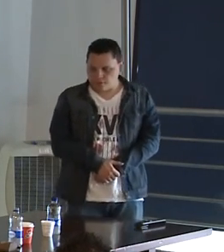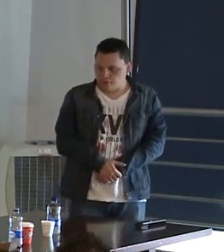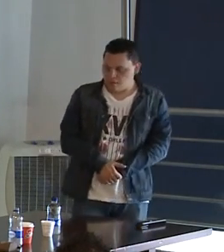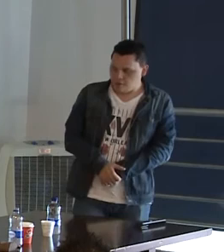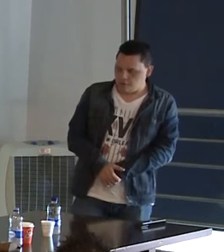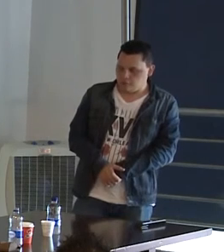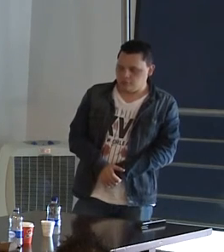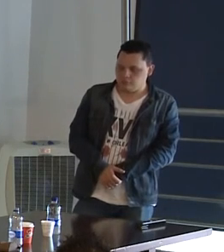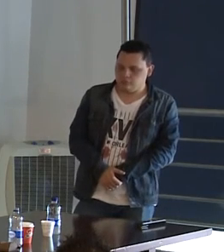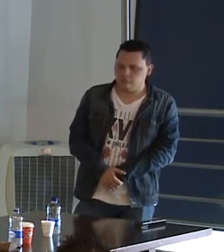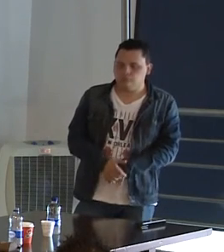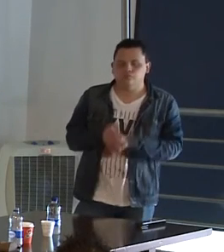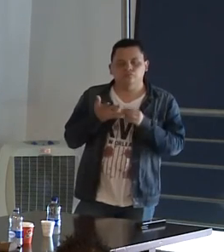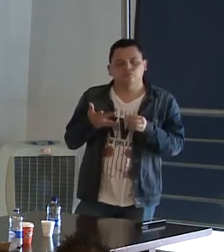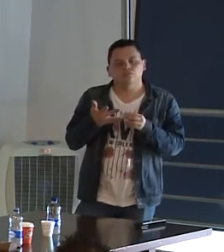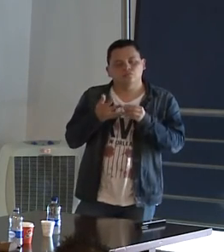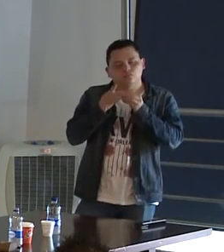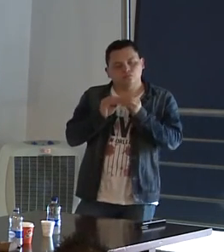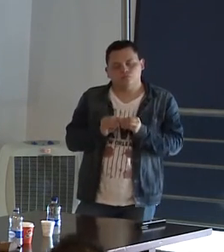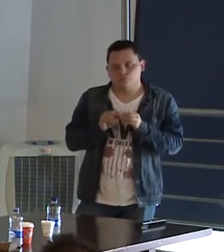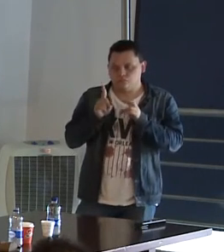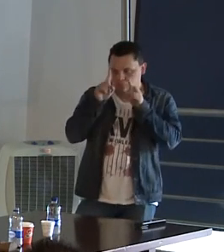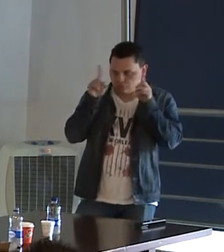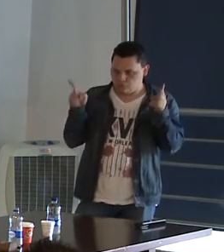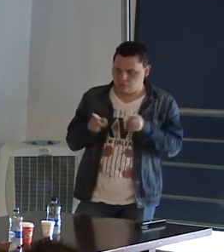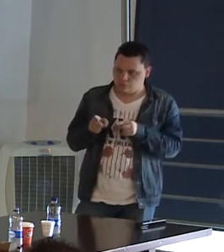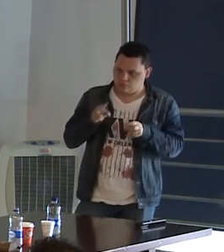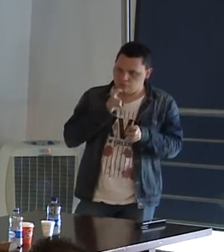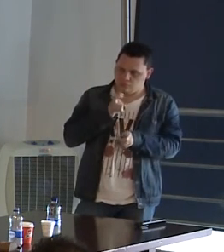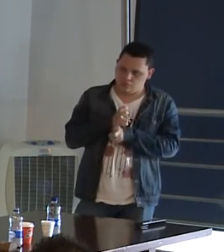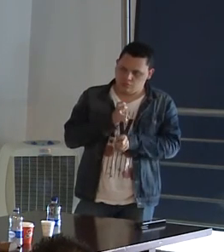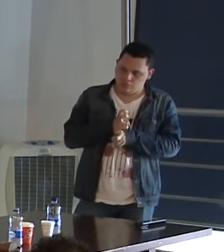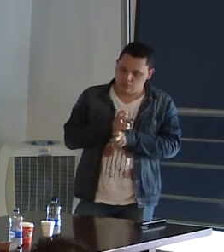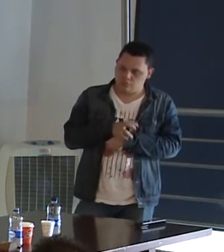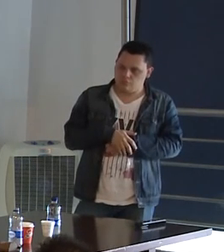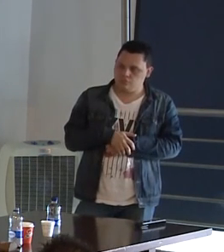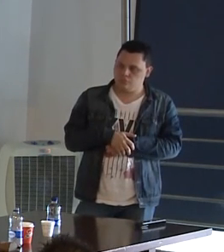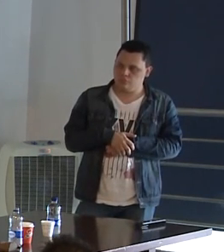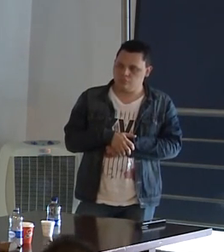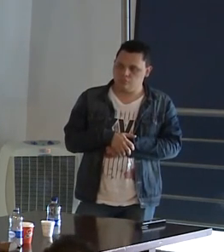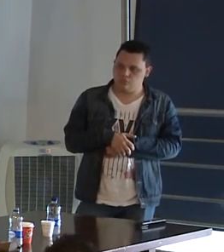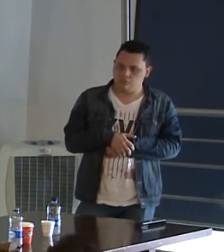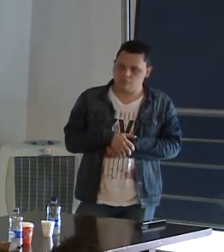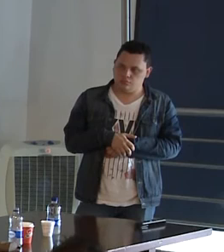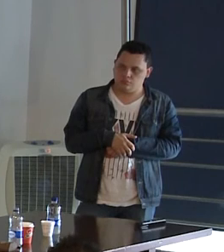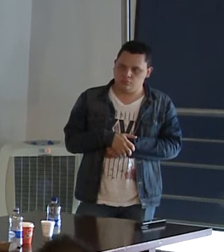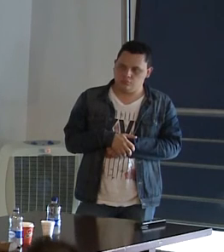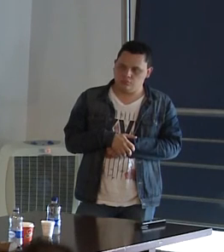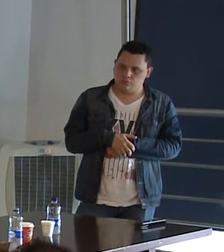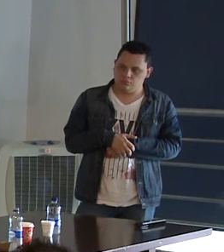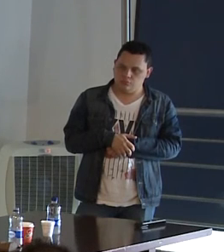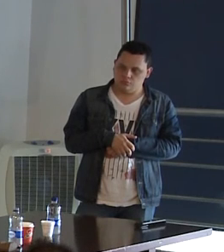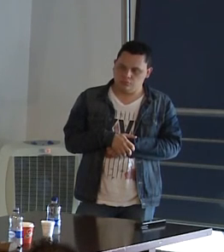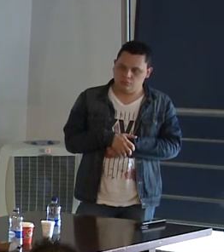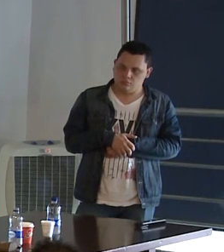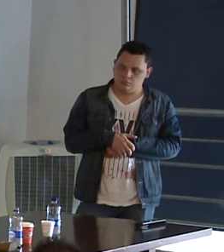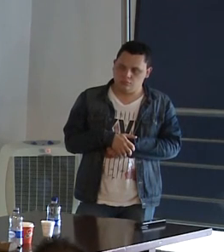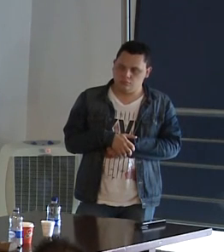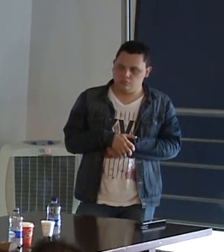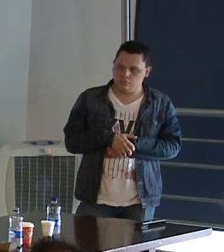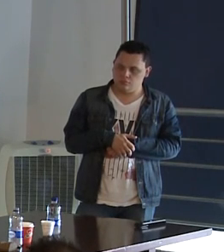manera no de síntesis, porque es muy difícil, ya apretadamente